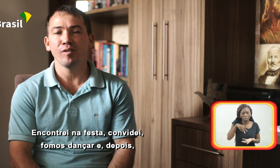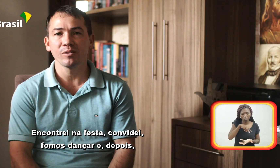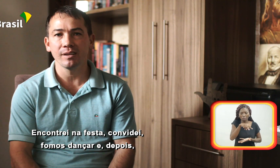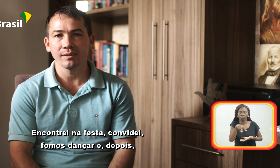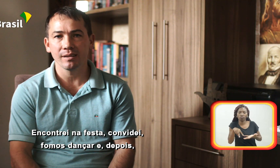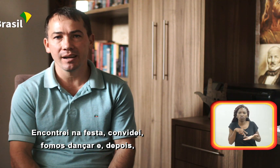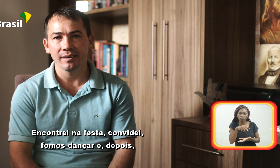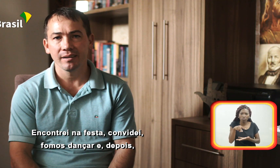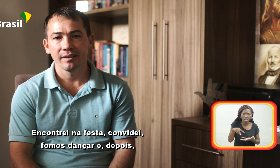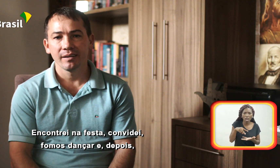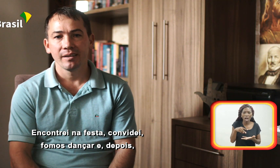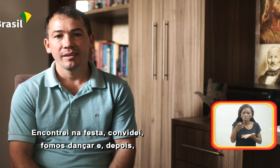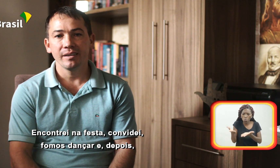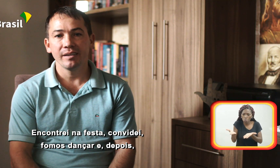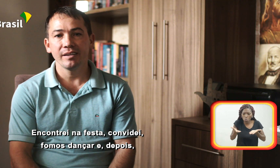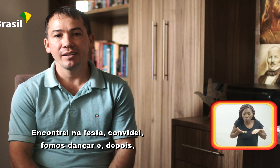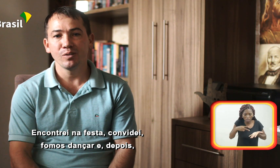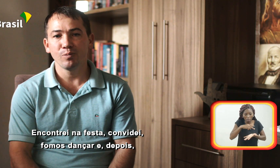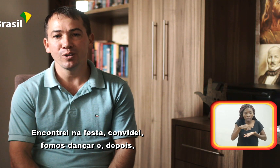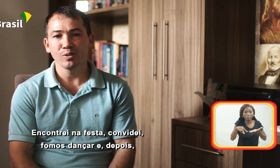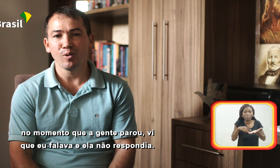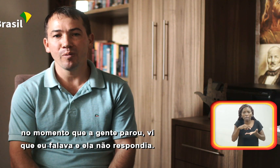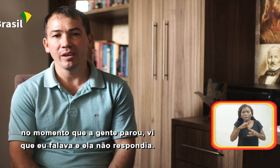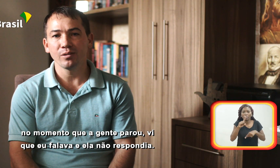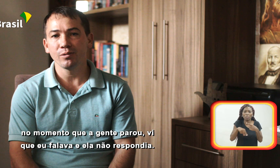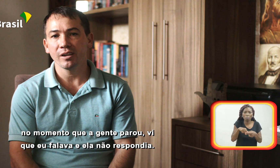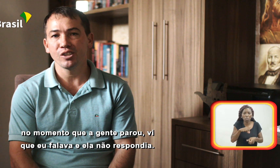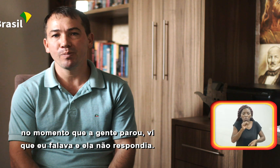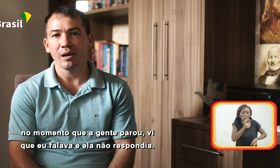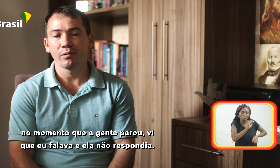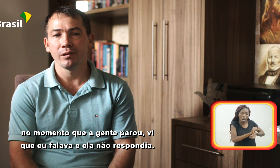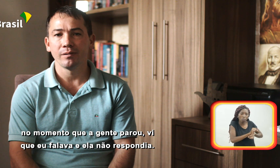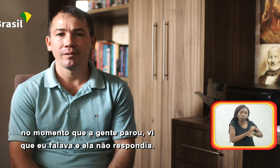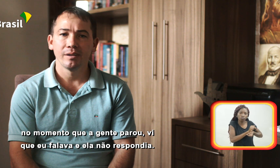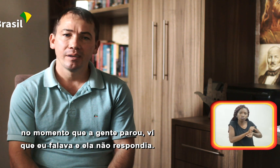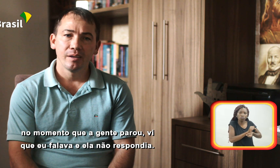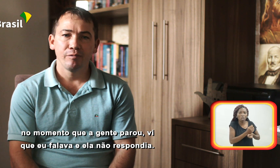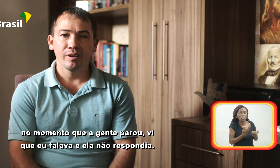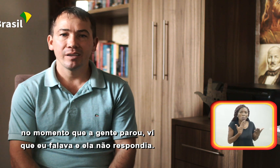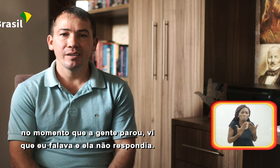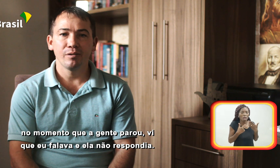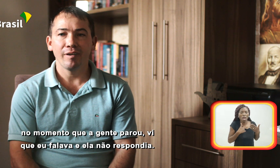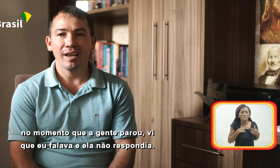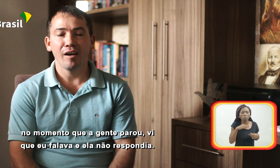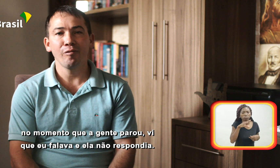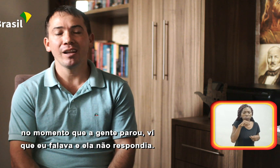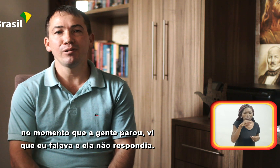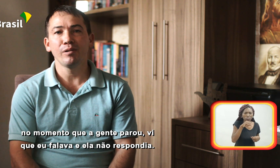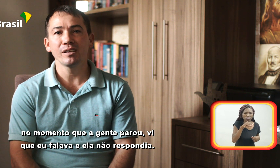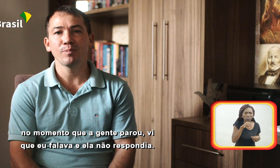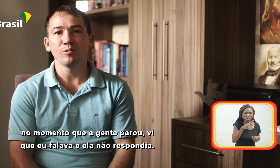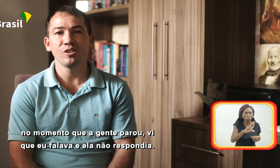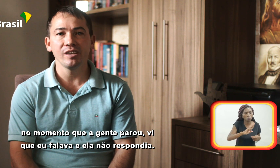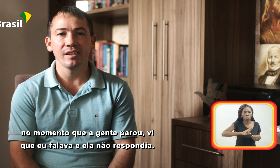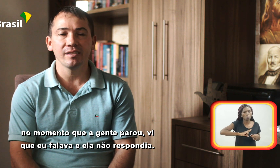fomos dançar. E depois do momento que a gente parou, vi que eu falava, ela não respondia, daí